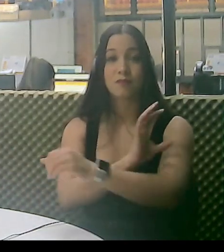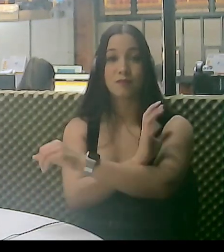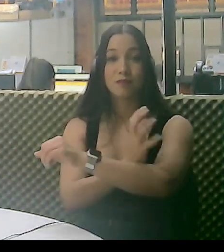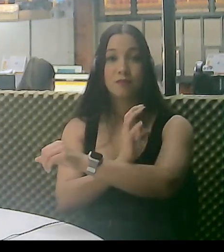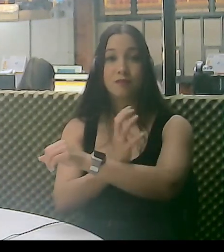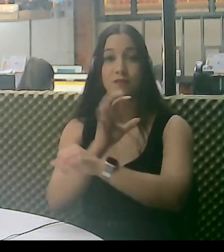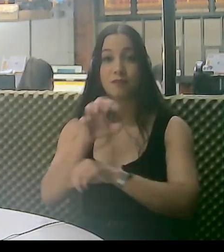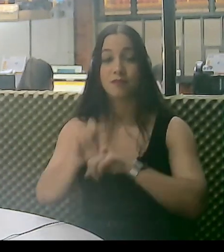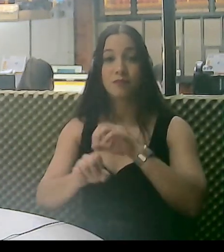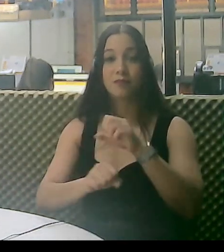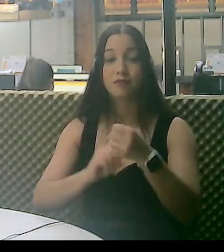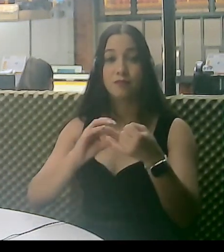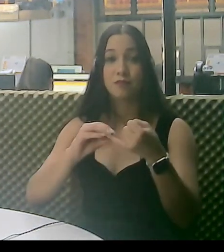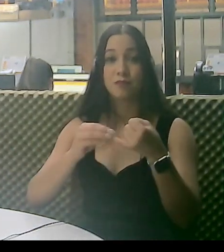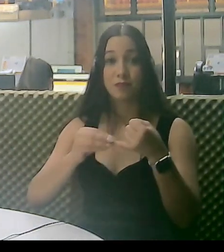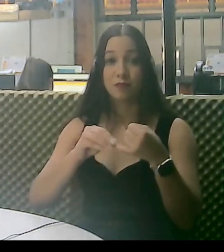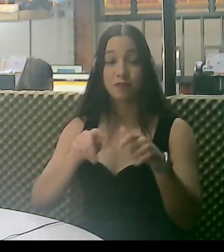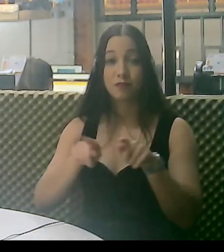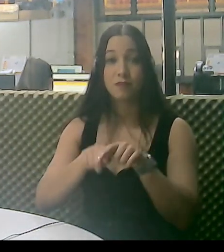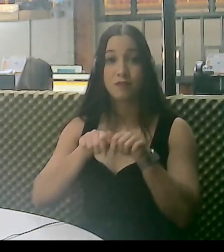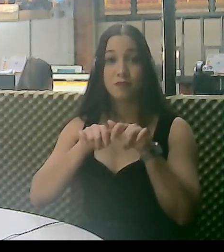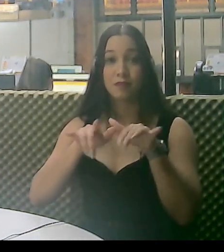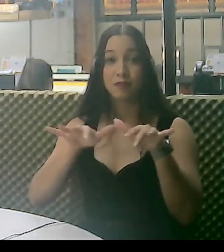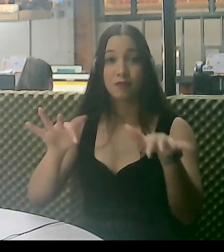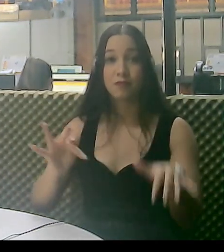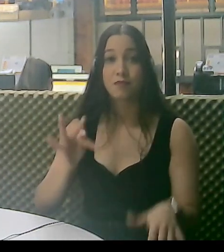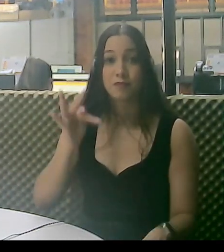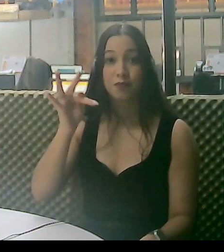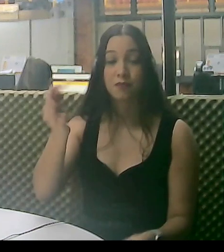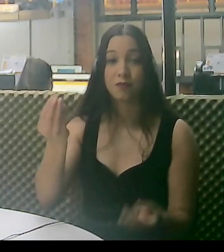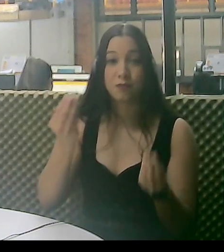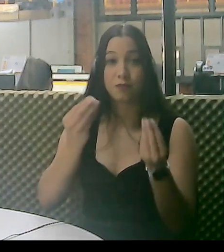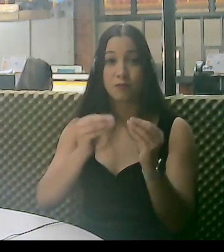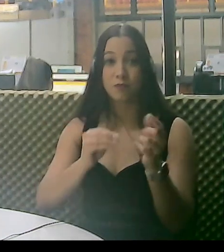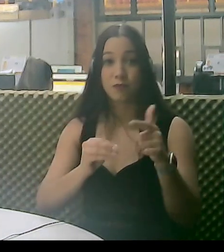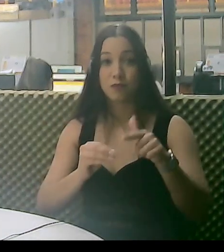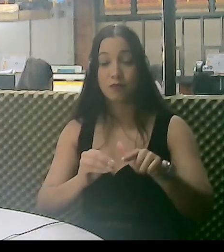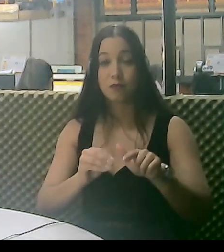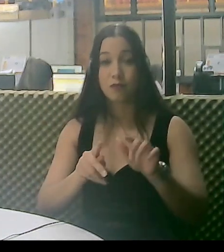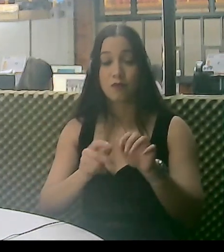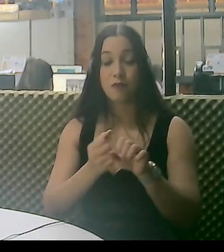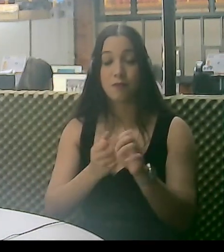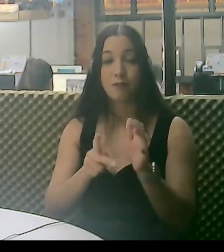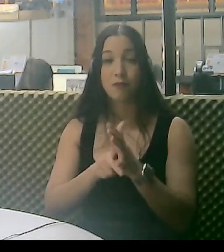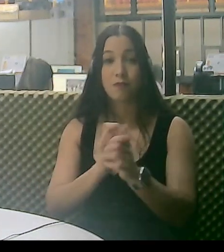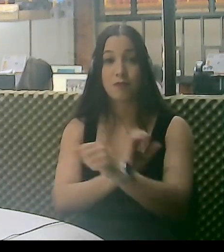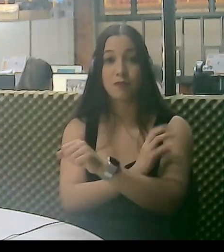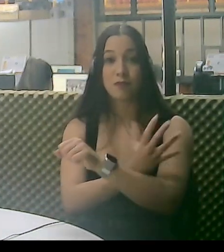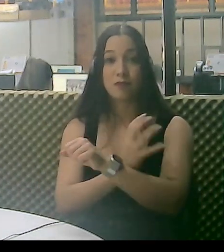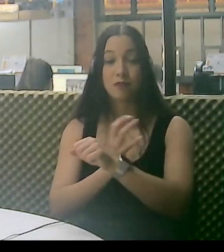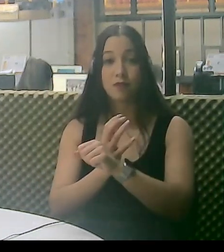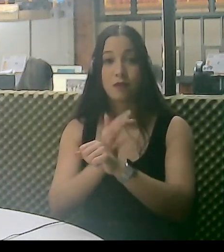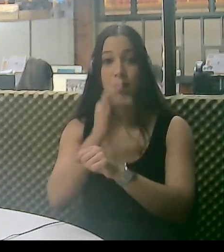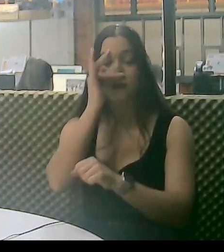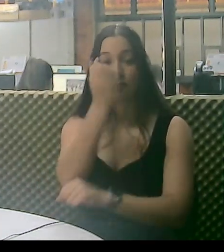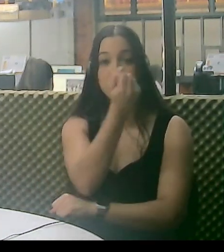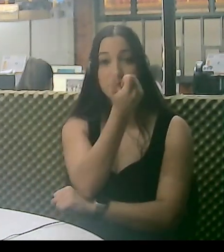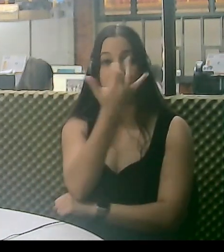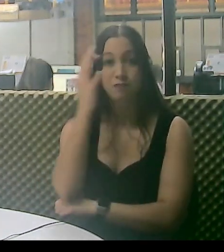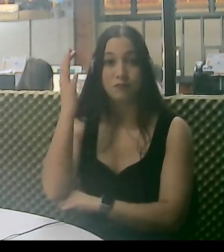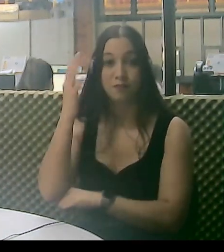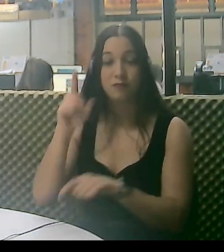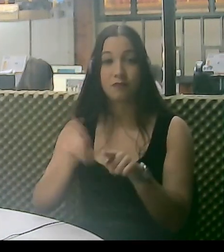à coleta de sementes e propagação futura para a reposição da flora do bioma cerrado. E também a implementação